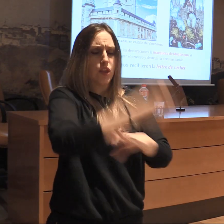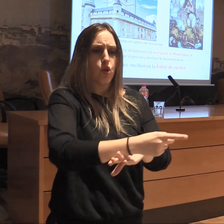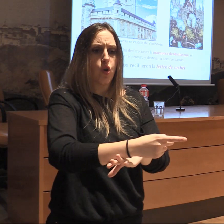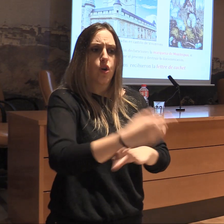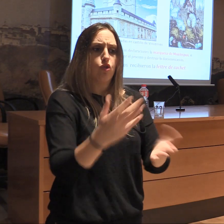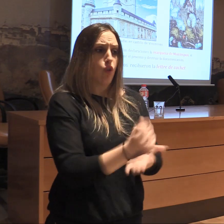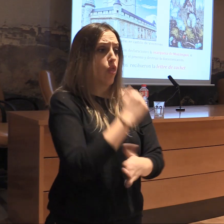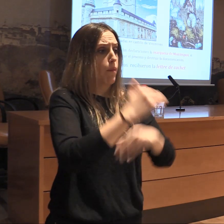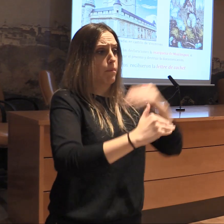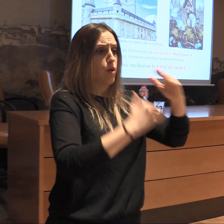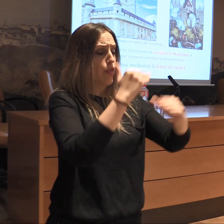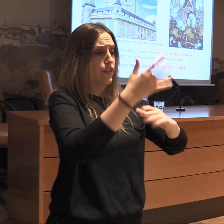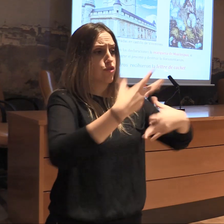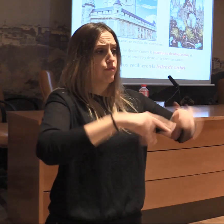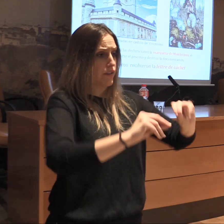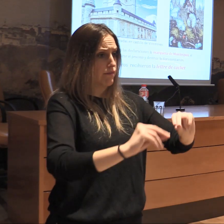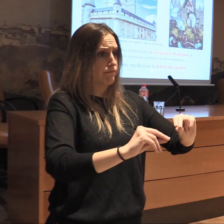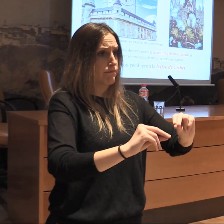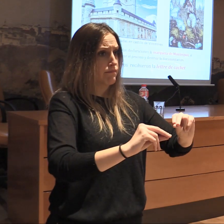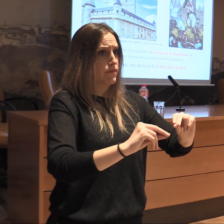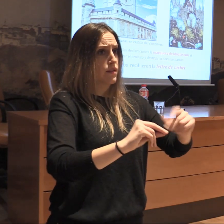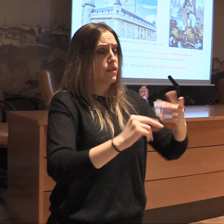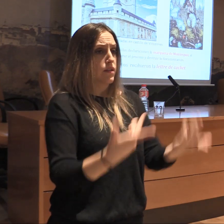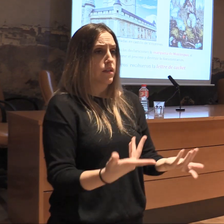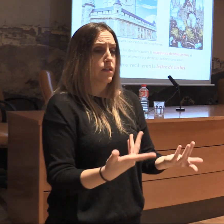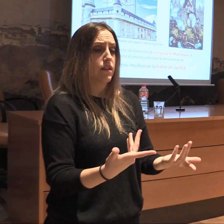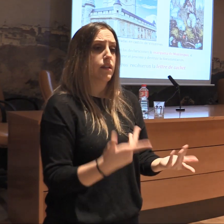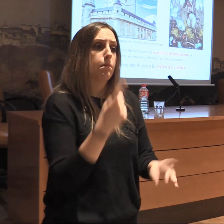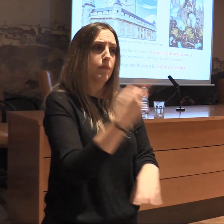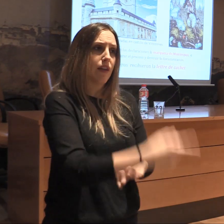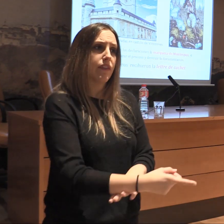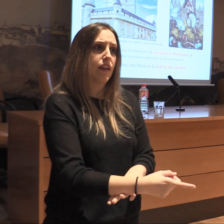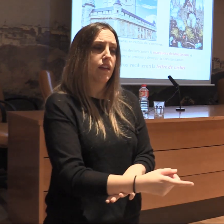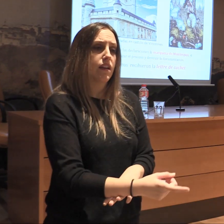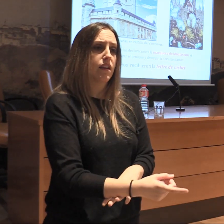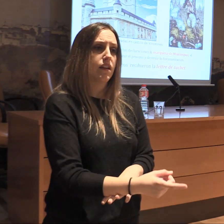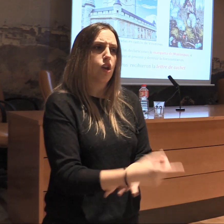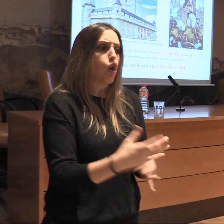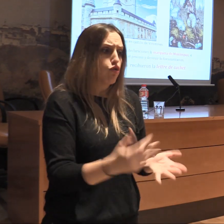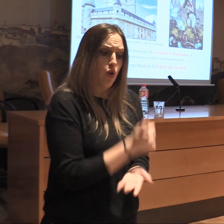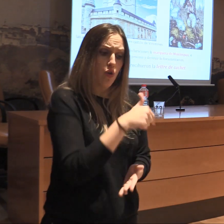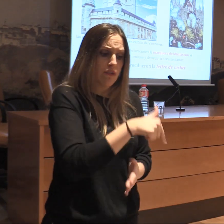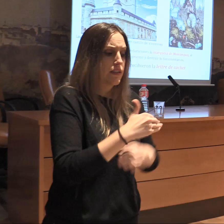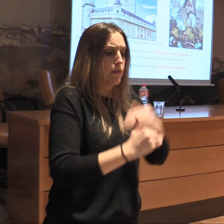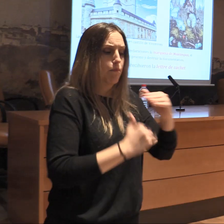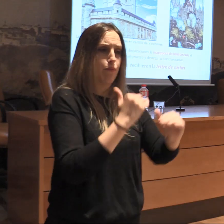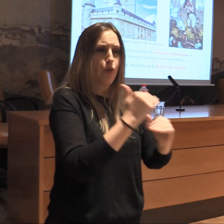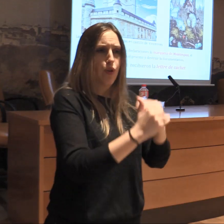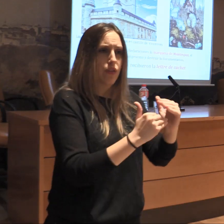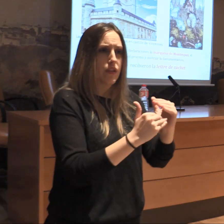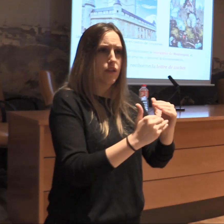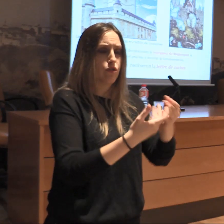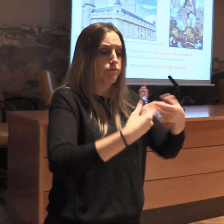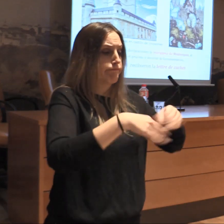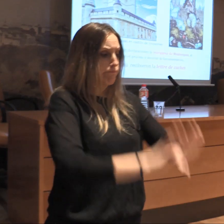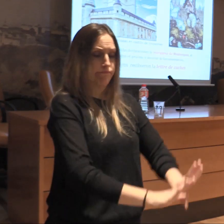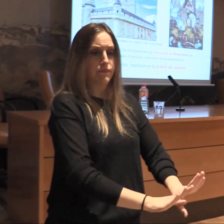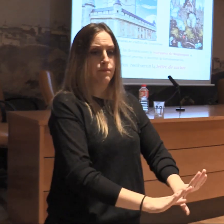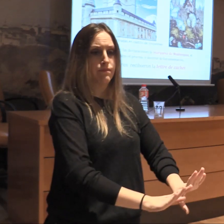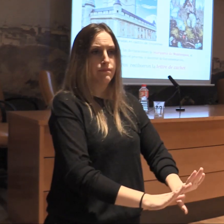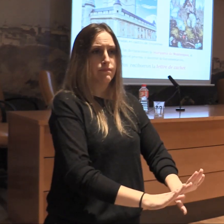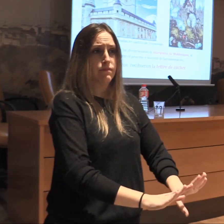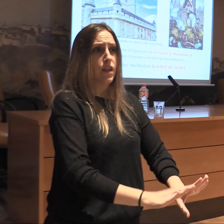el proceso y que se mandara la lettre de cachet, o sea, todo este proceso quedaba en suspenso.